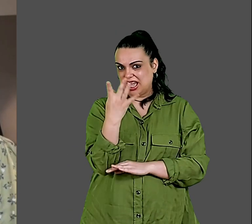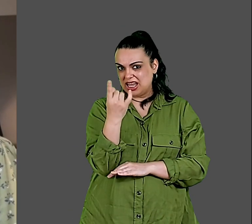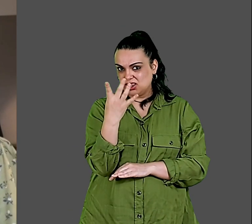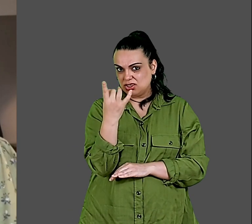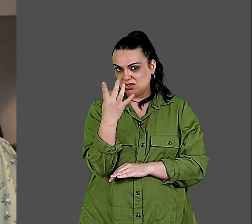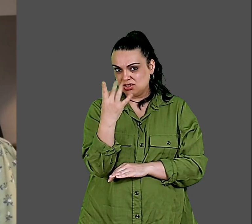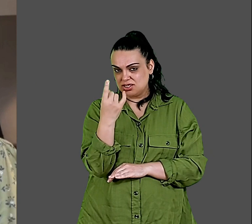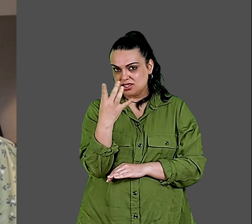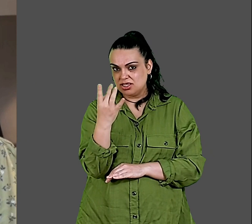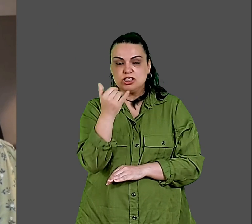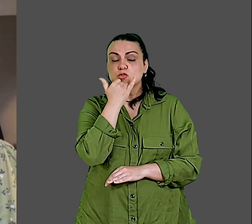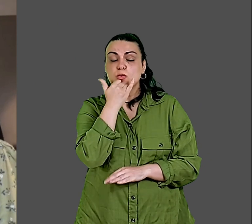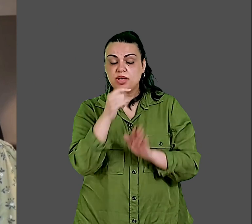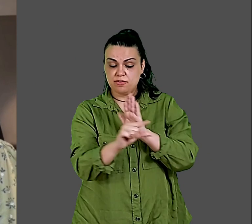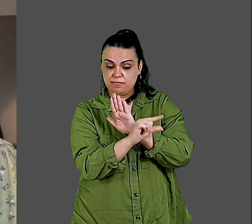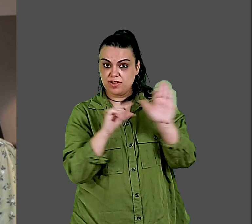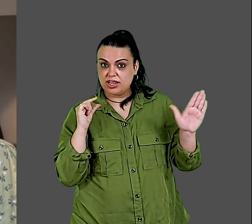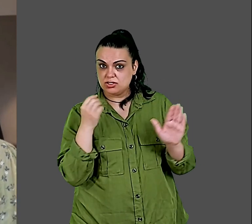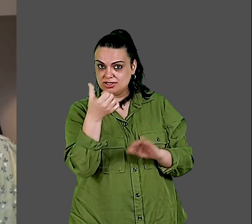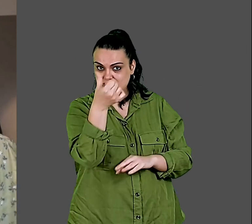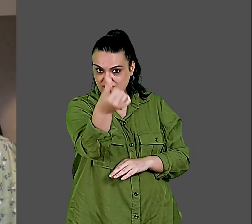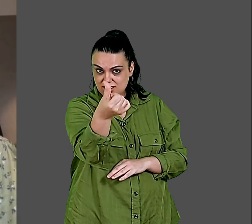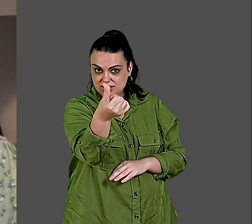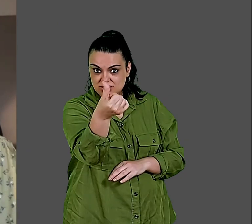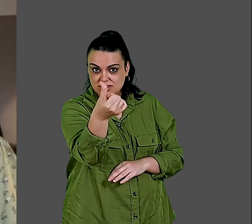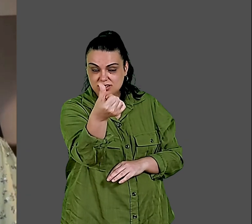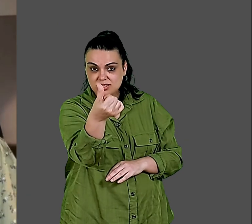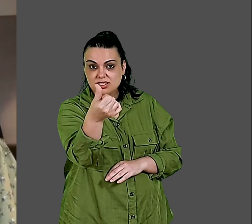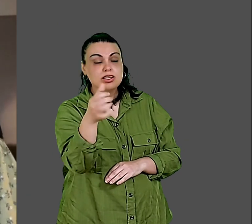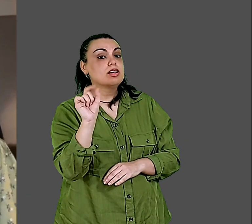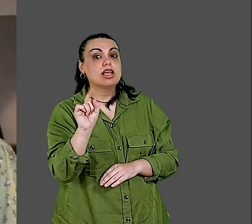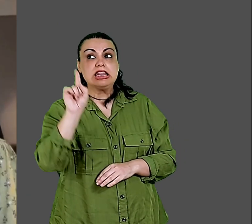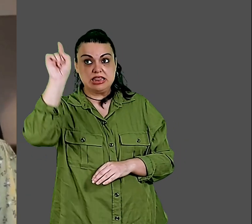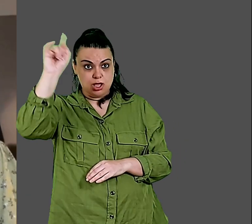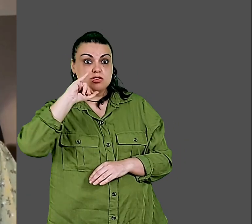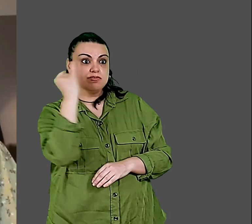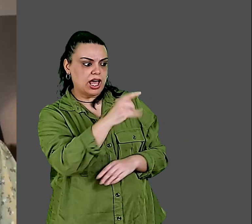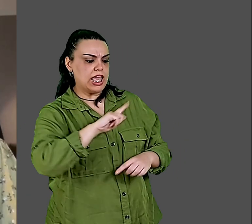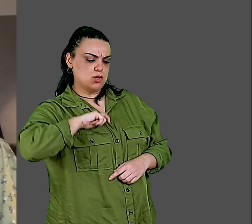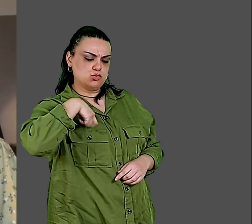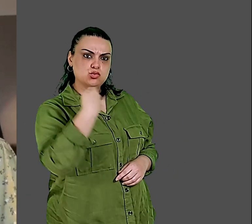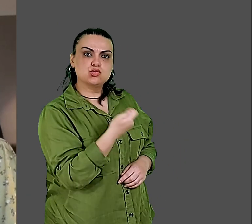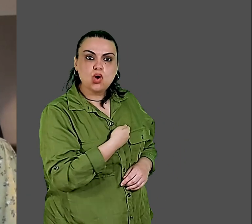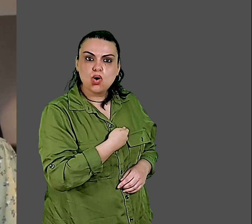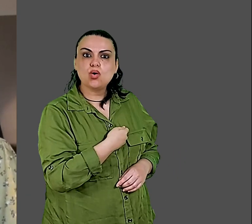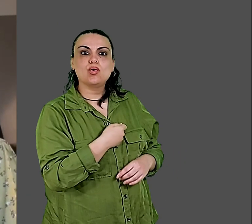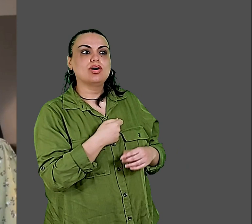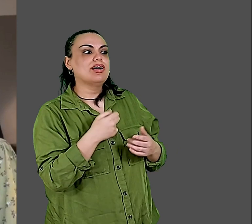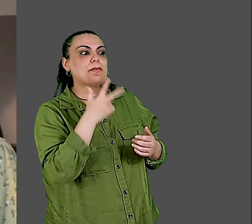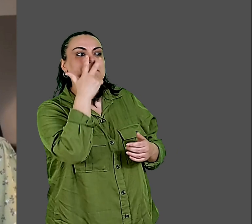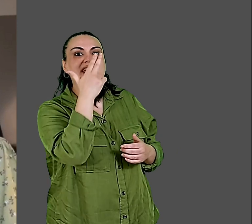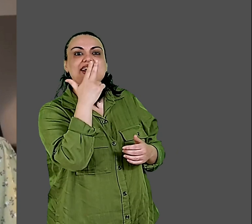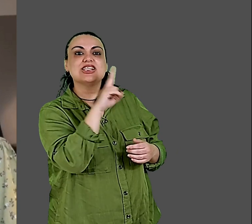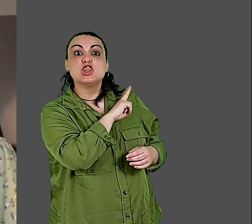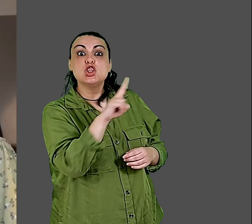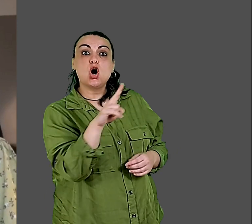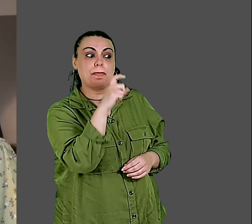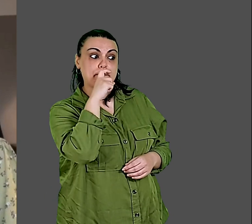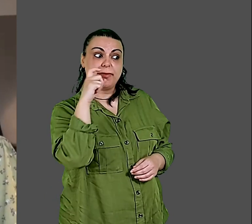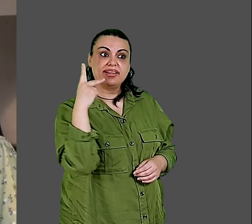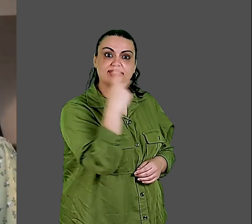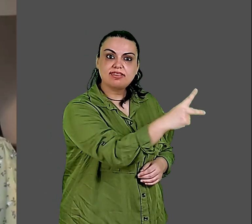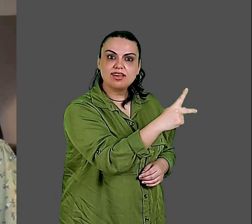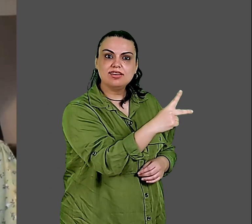14, lá no verso 6, perdão, Deus está falando quem ele é para Moisés. E está usando a casa dele, o nome do pai